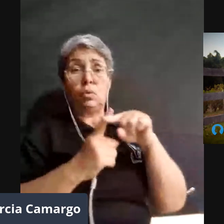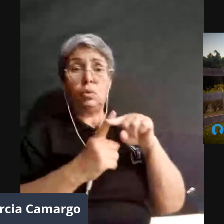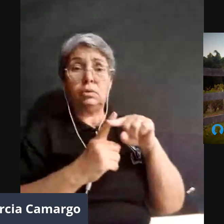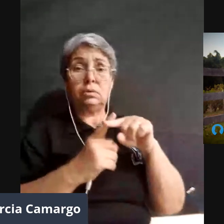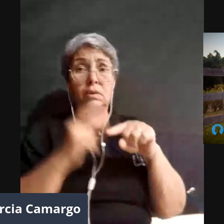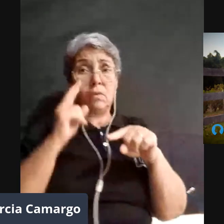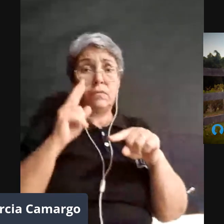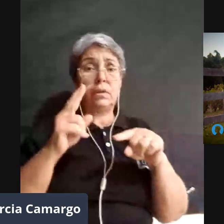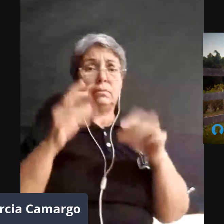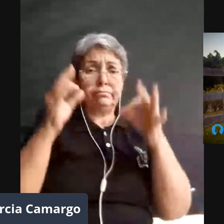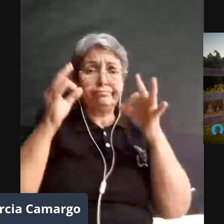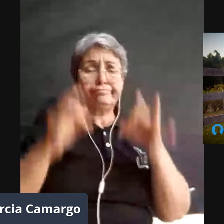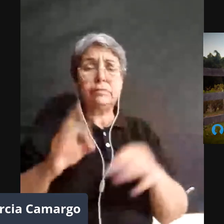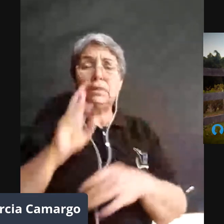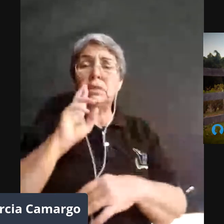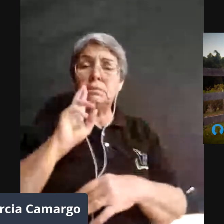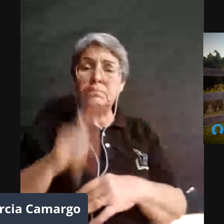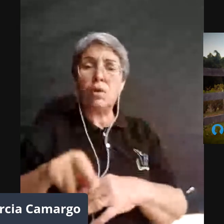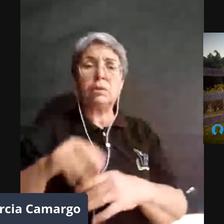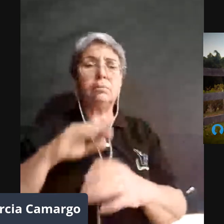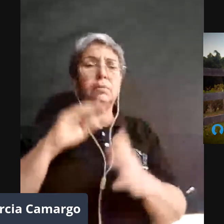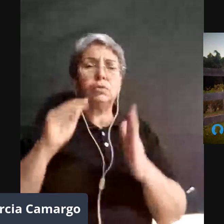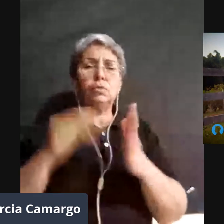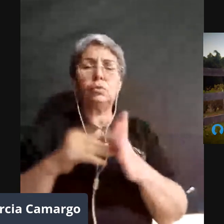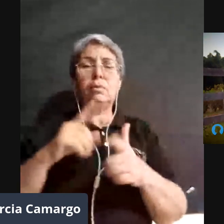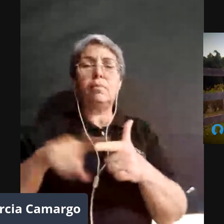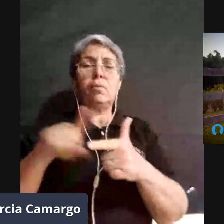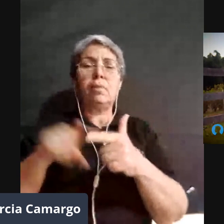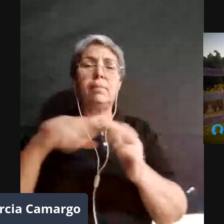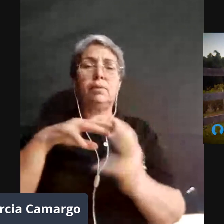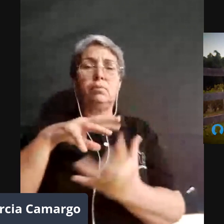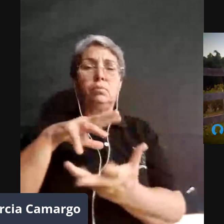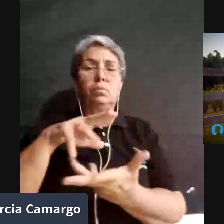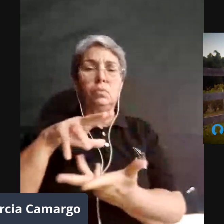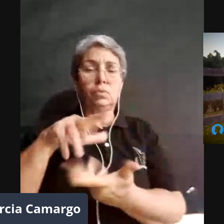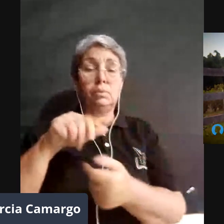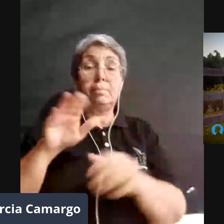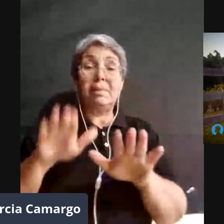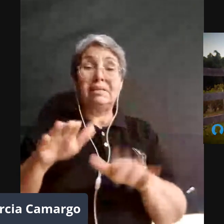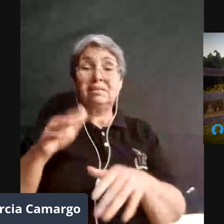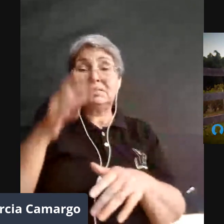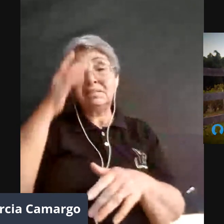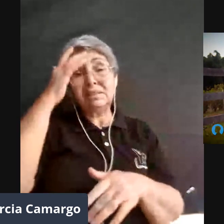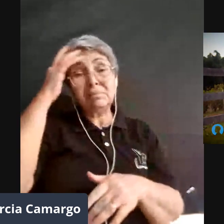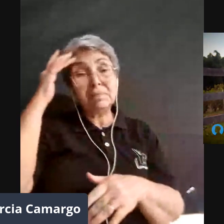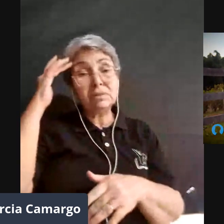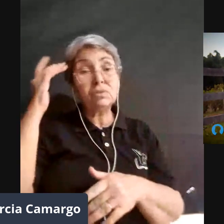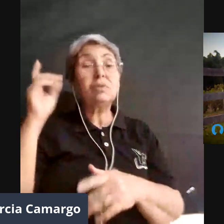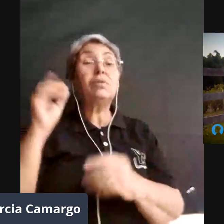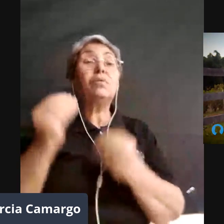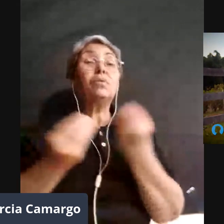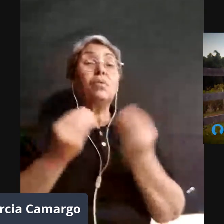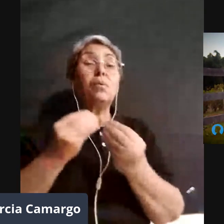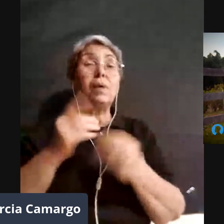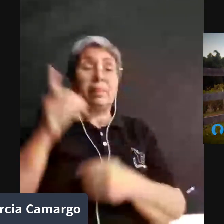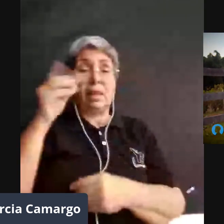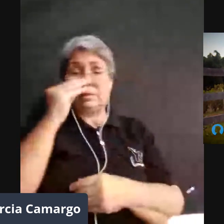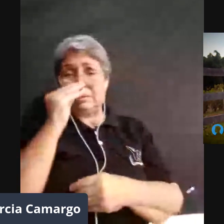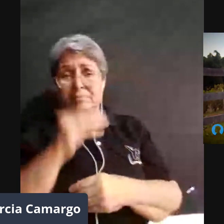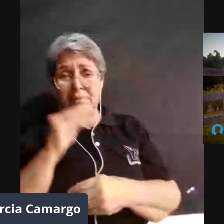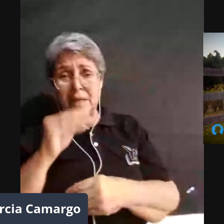meus irmãos, nega qualquer possibilidade de indiferença, de negligência da parte de Deus para com a nossa situação e nosso